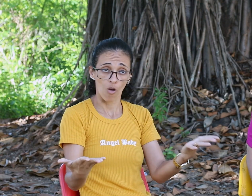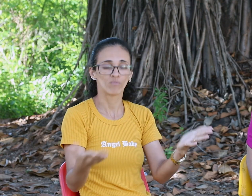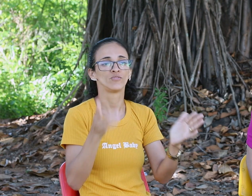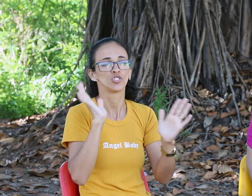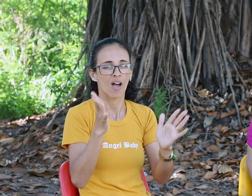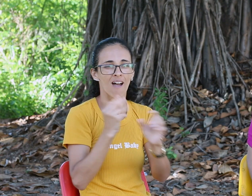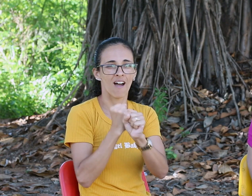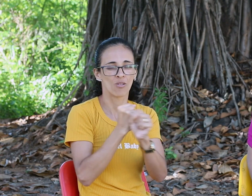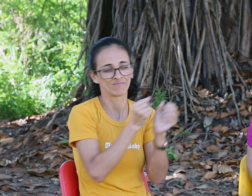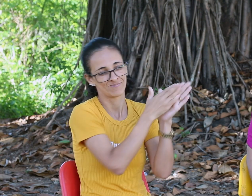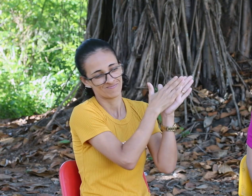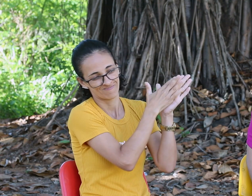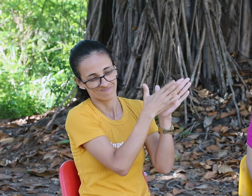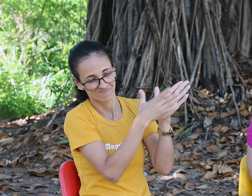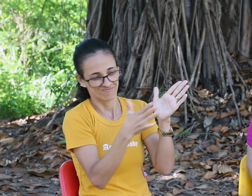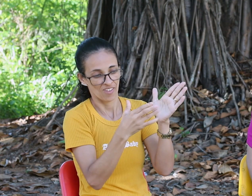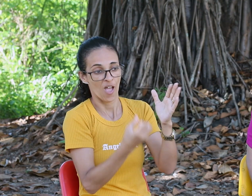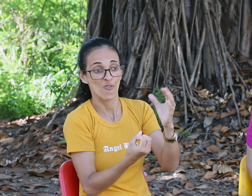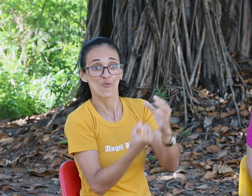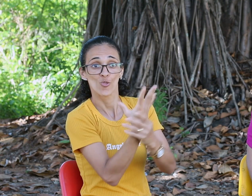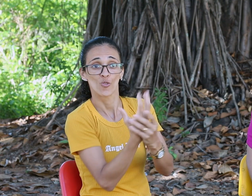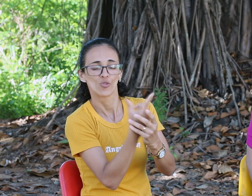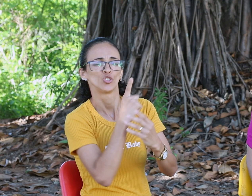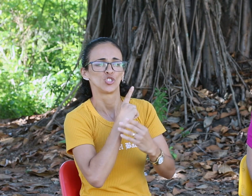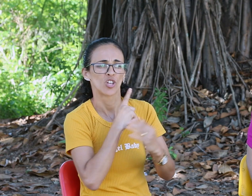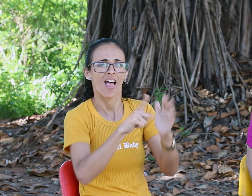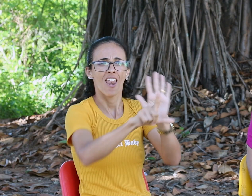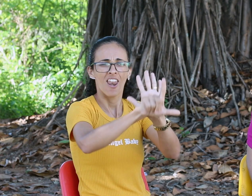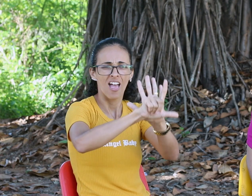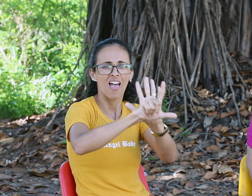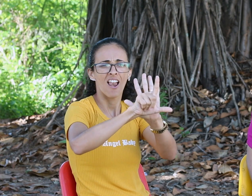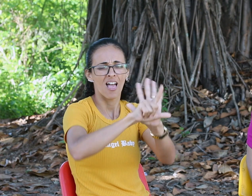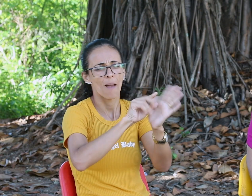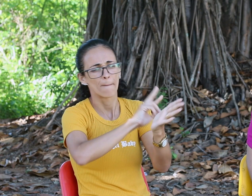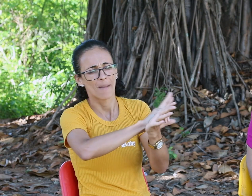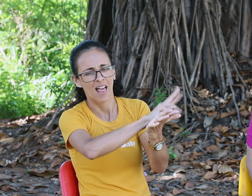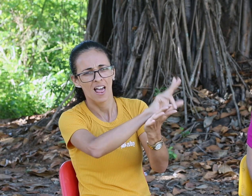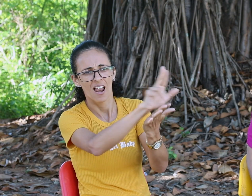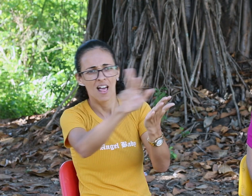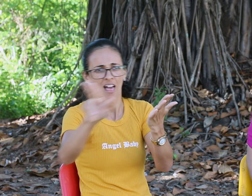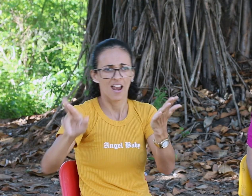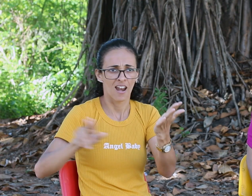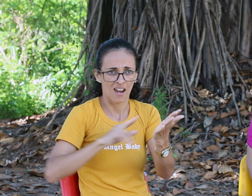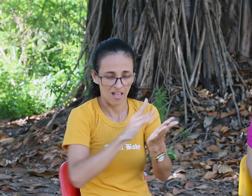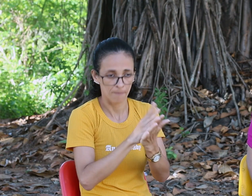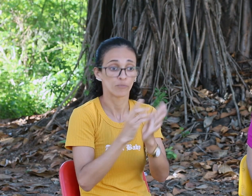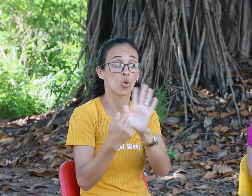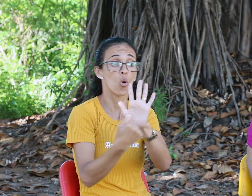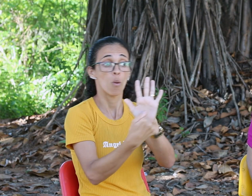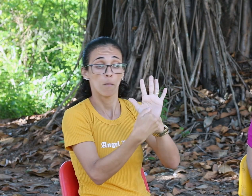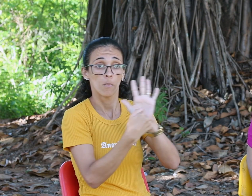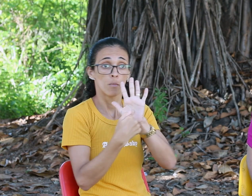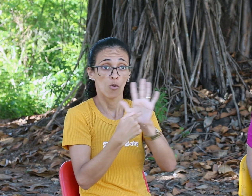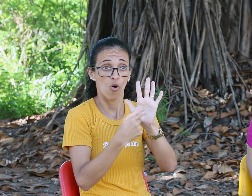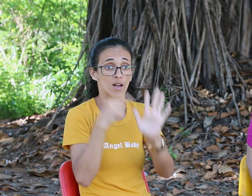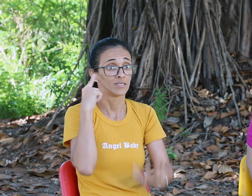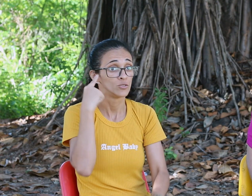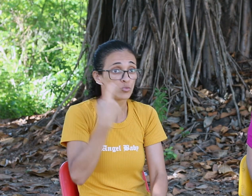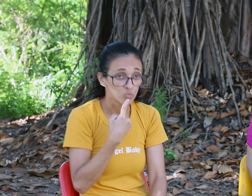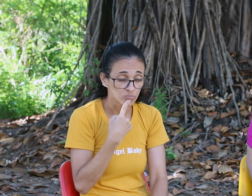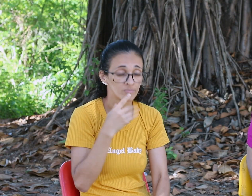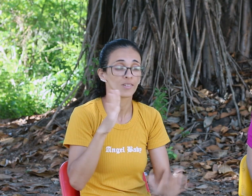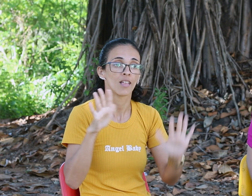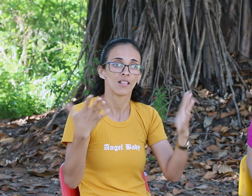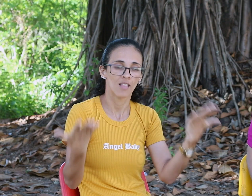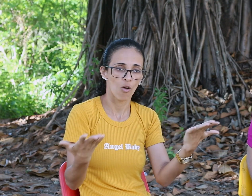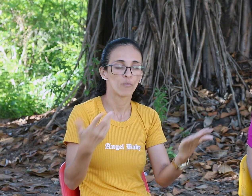E aí ele conseguiu ver que a Libras, o que realmente era uma língua. E aí com essas conquistas teve a lei,